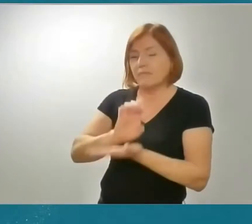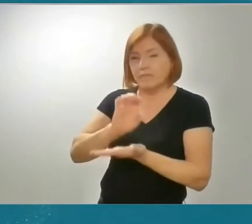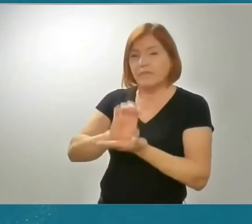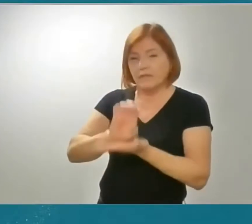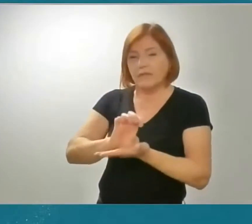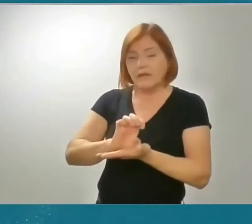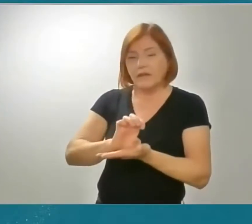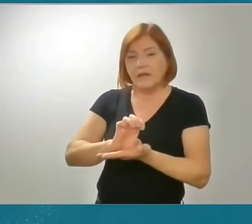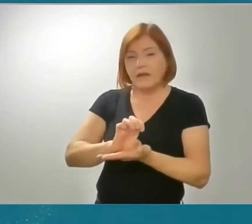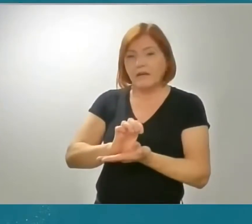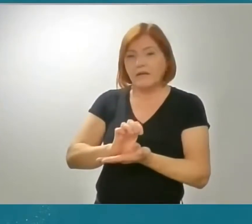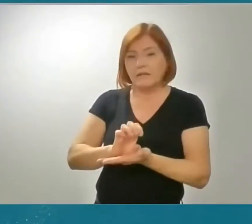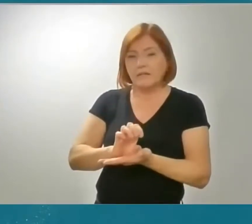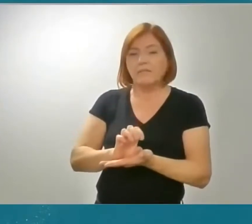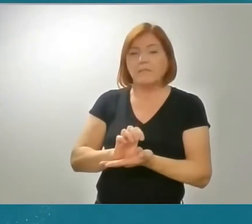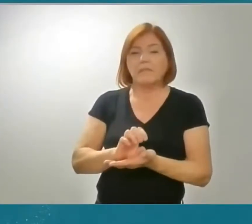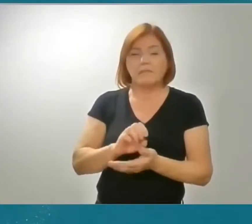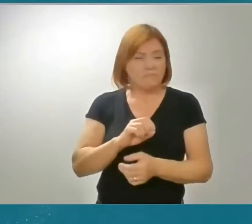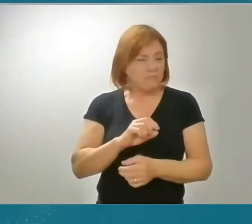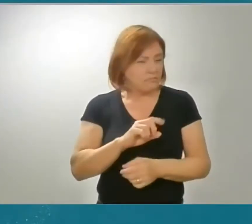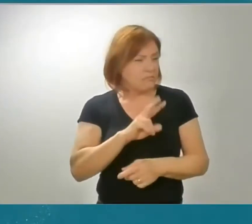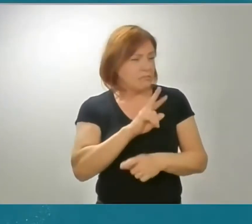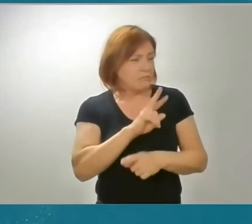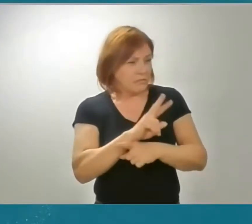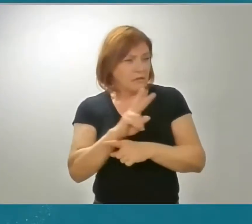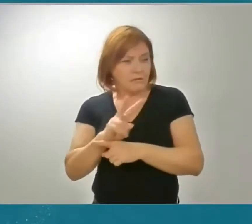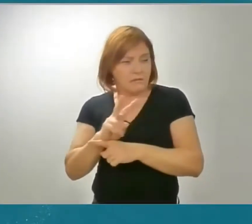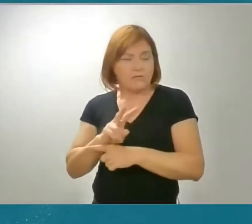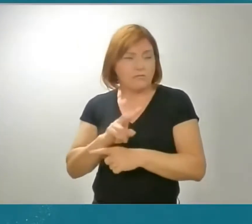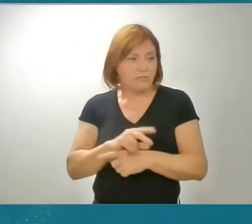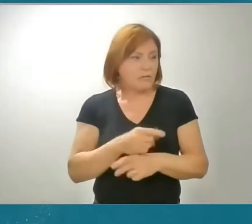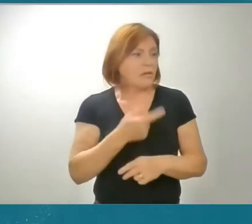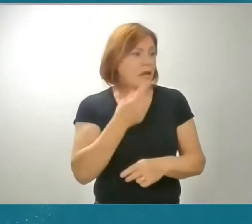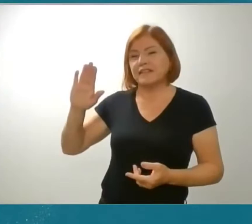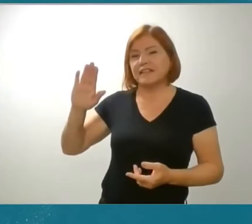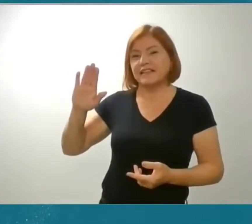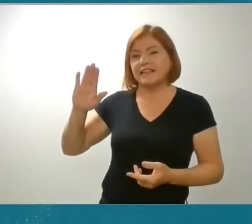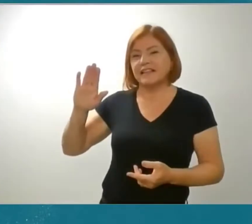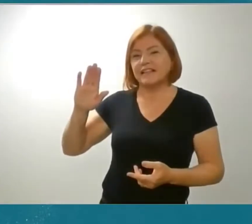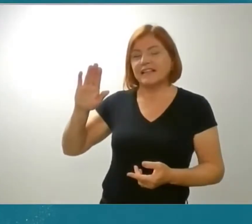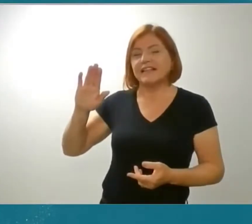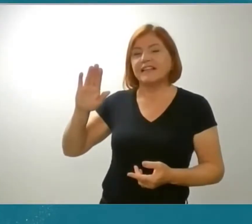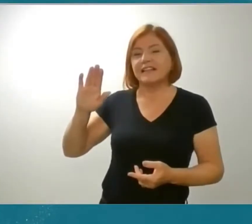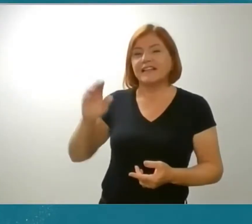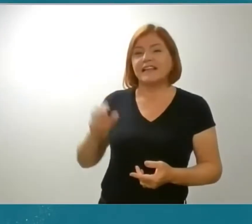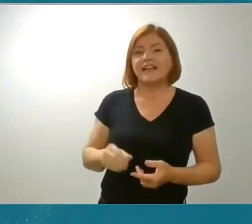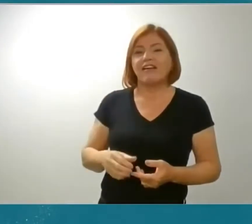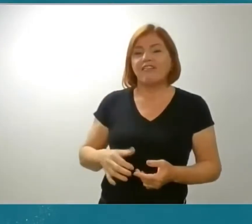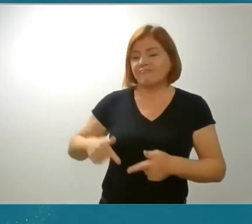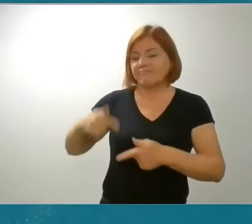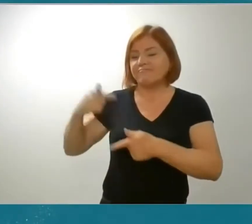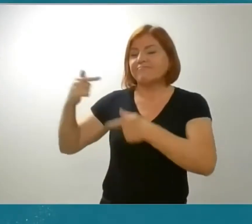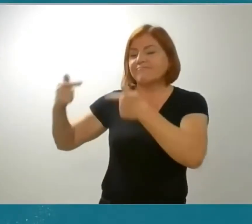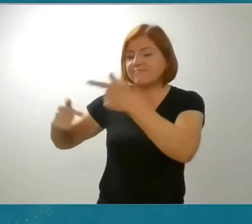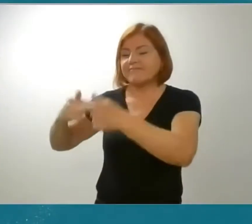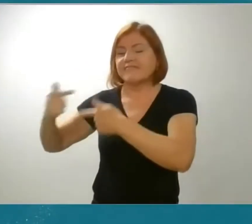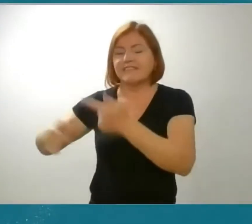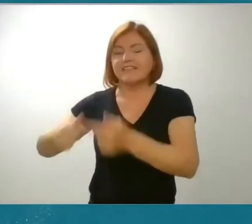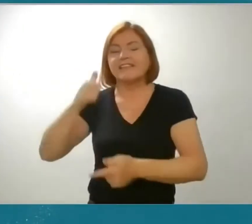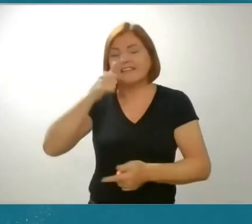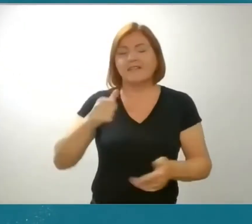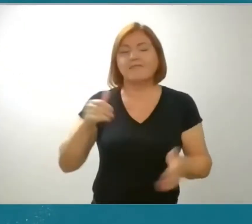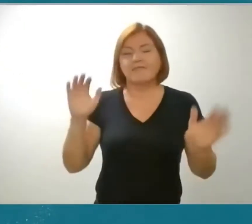um exército. Nós acabamos de cantar no Eixo da Aurora, Salmo 110, versículo 3. Irmãos,